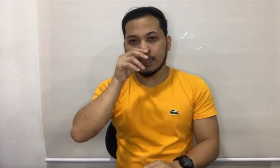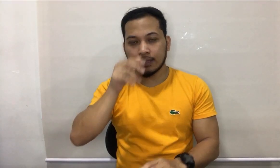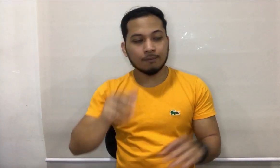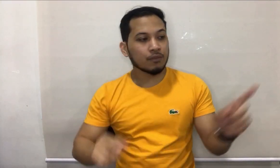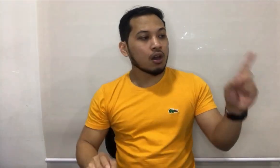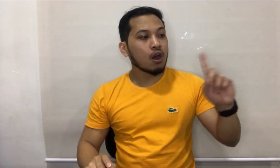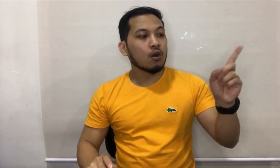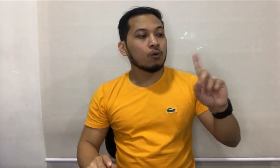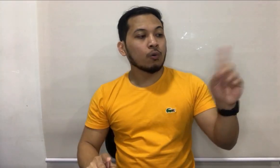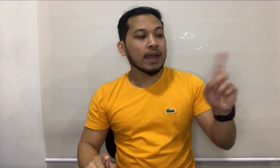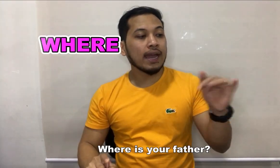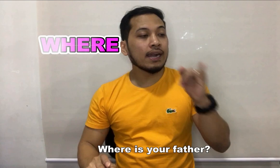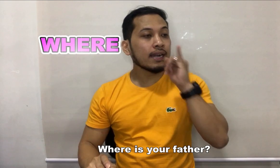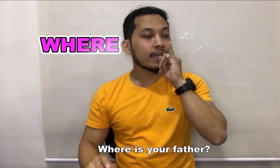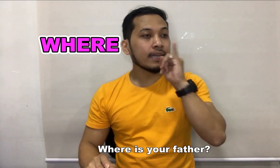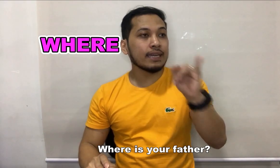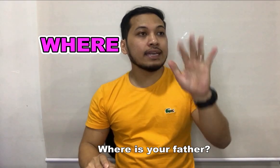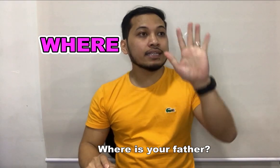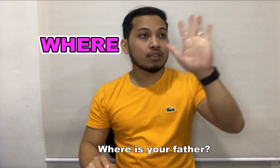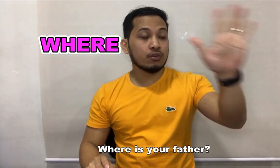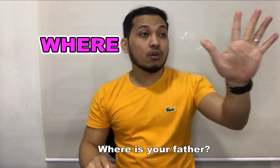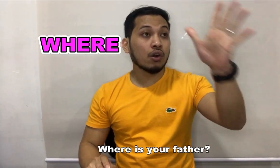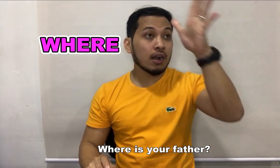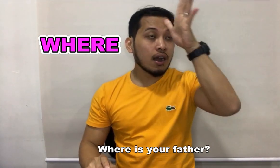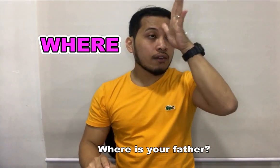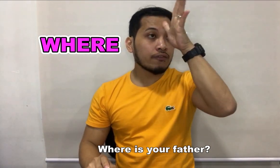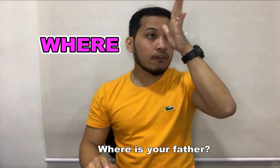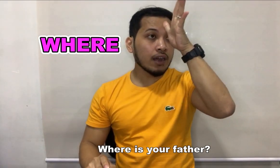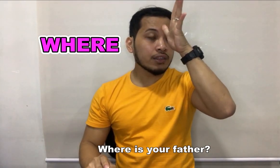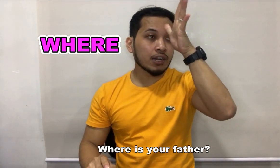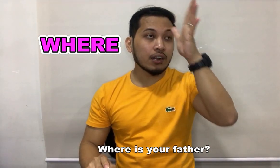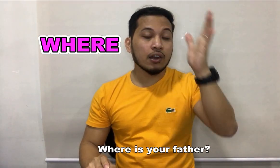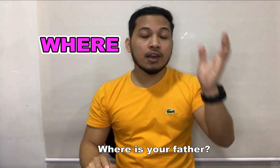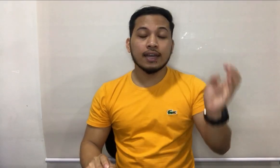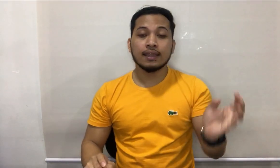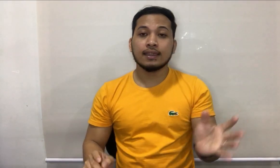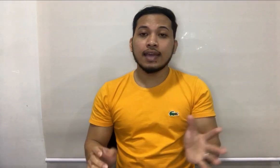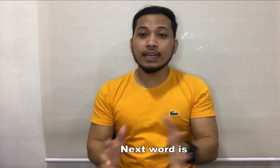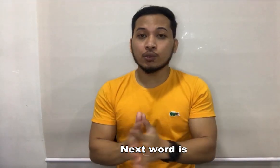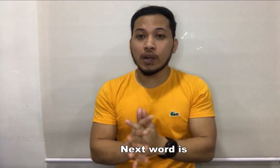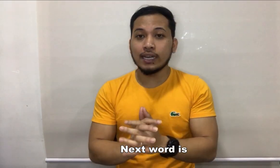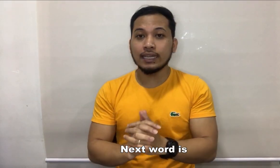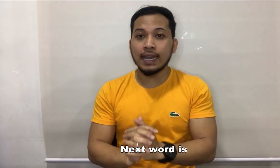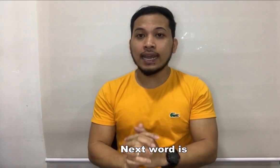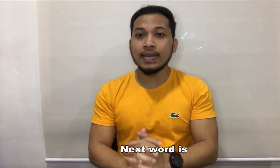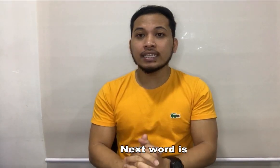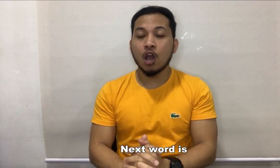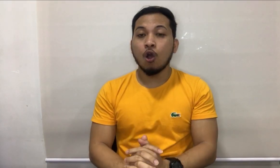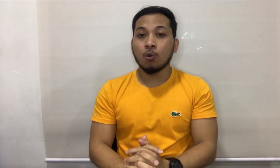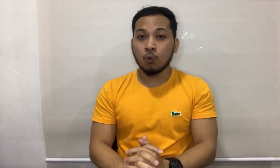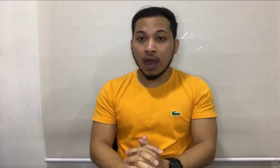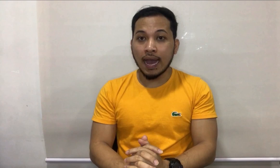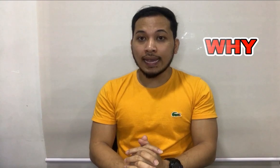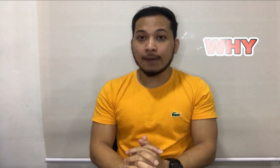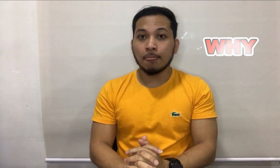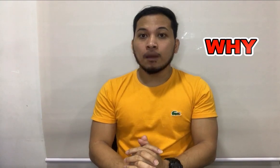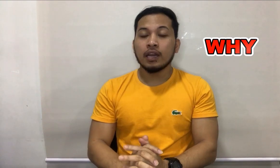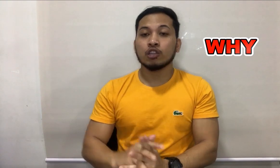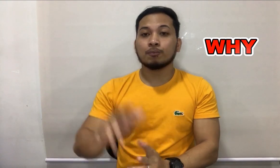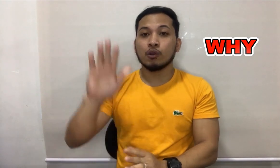Ulit. Where is your father? Next word is why. Ito